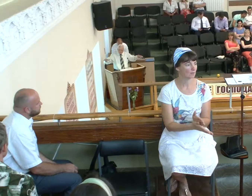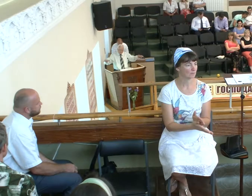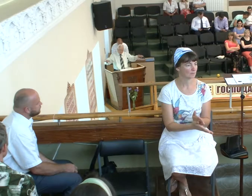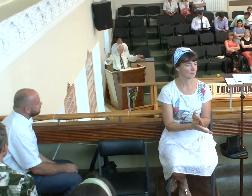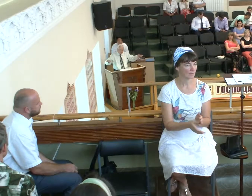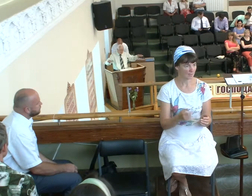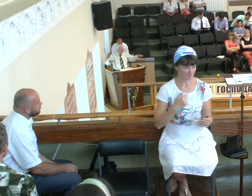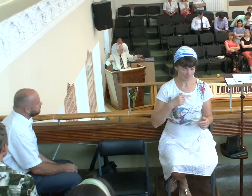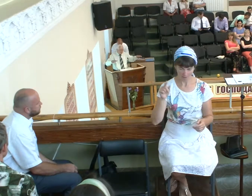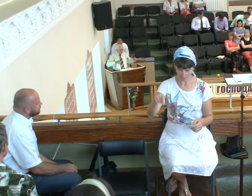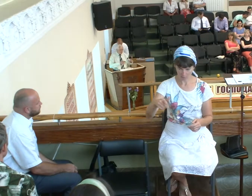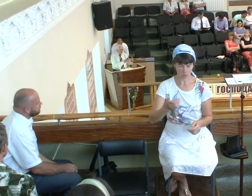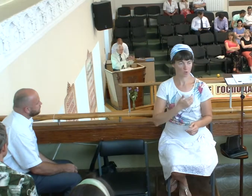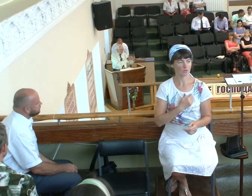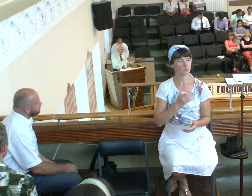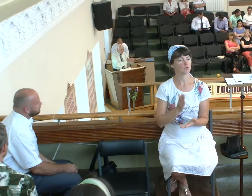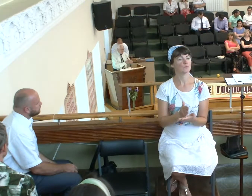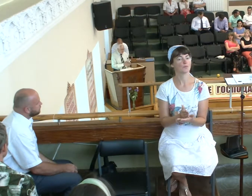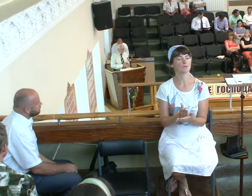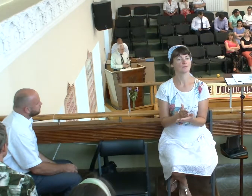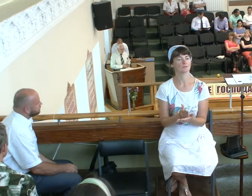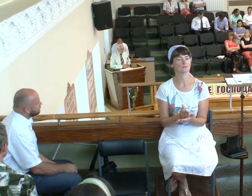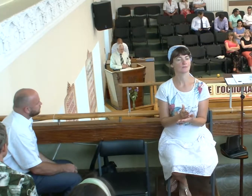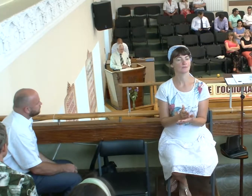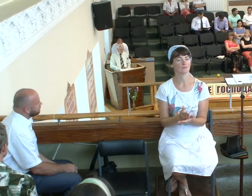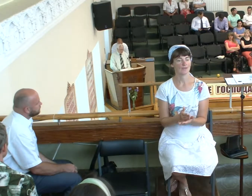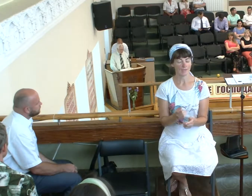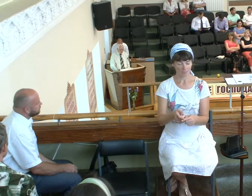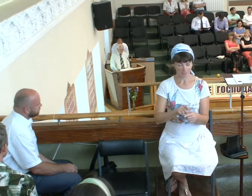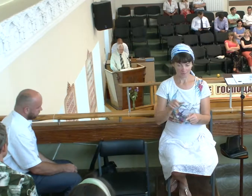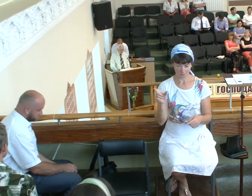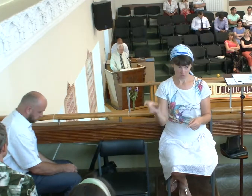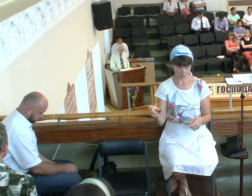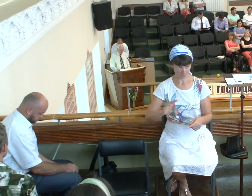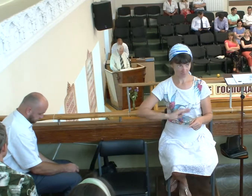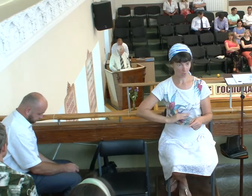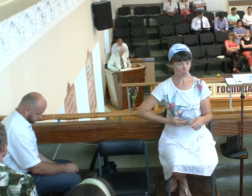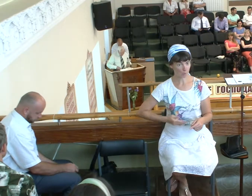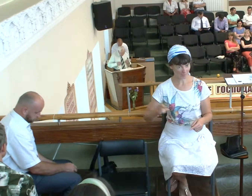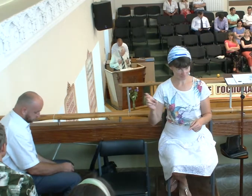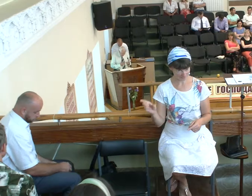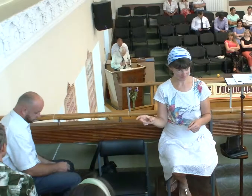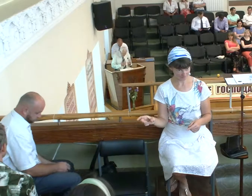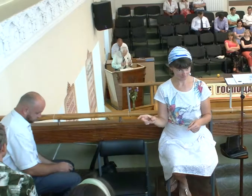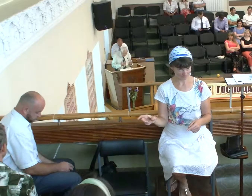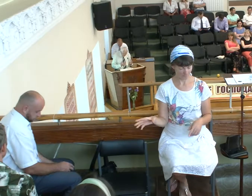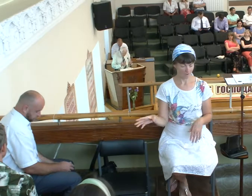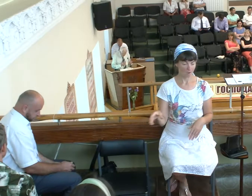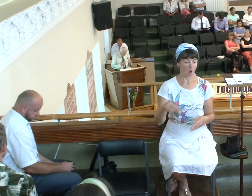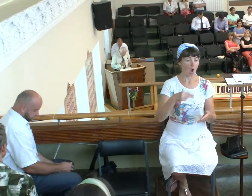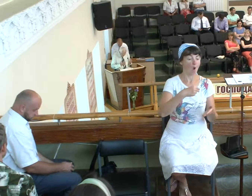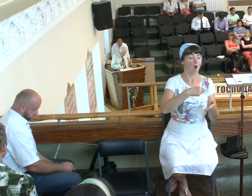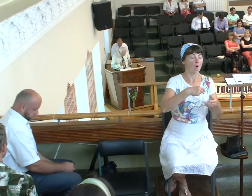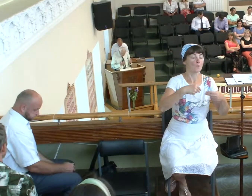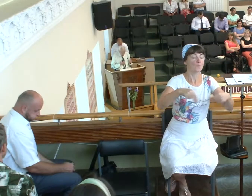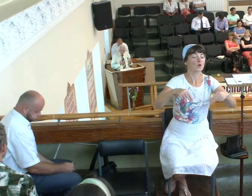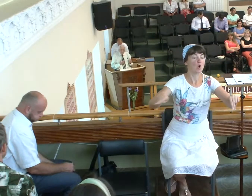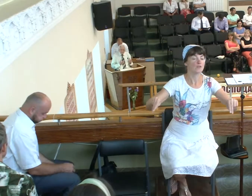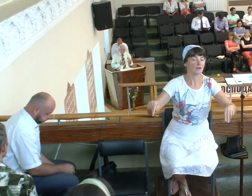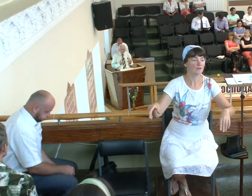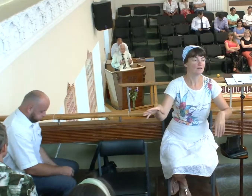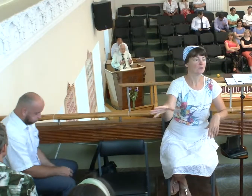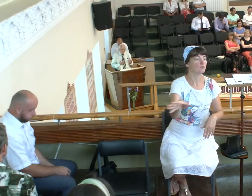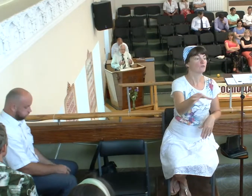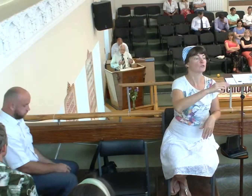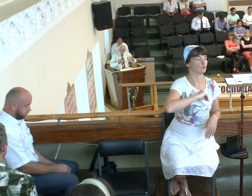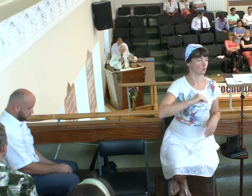все. И приобретает эту жемчужину. Он надеялся, что потом она будет